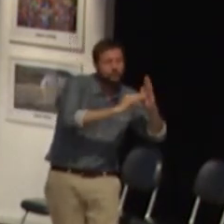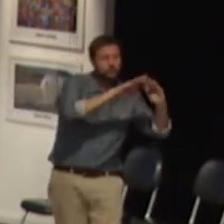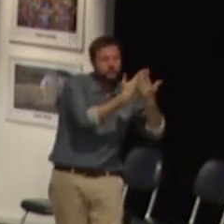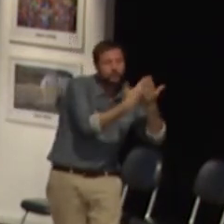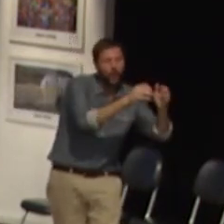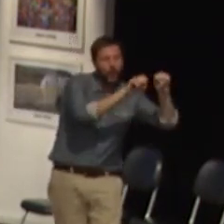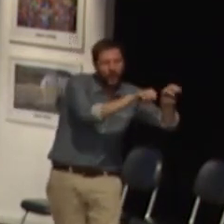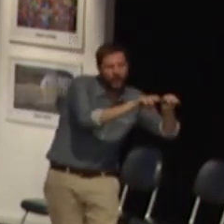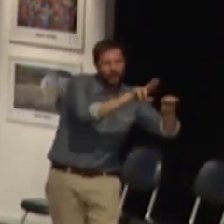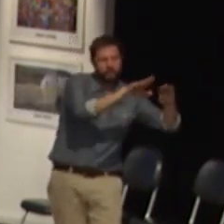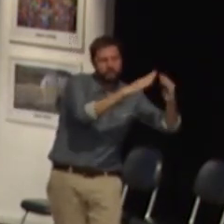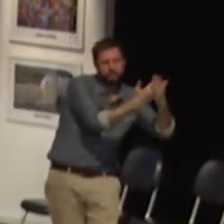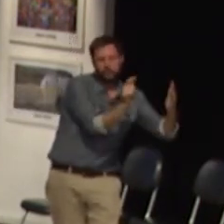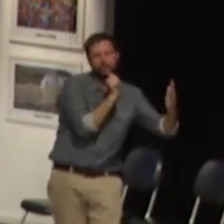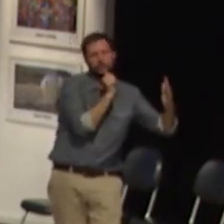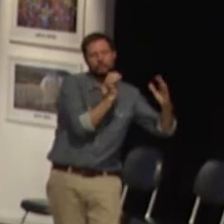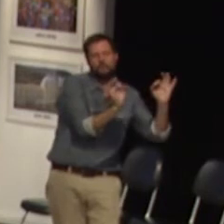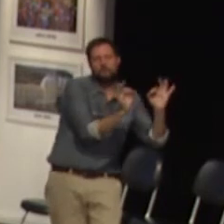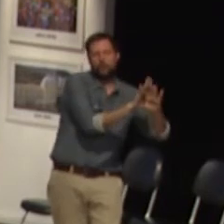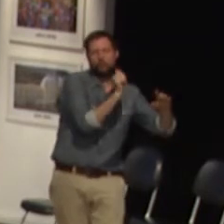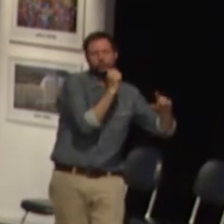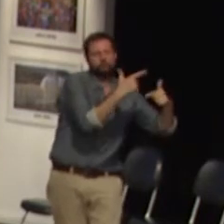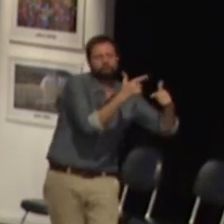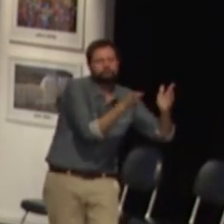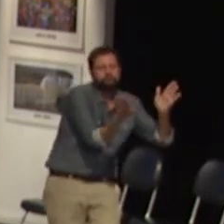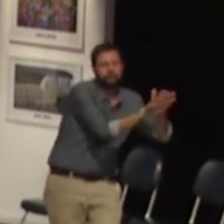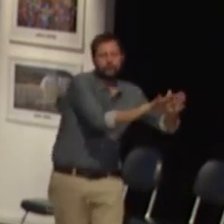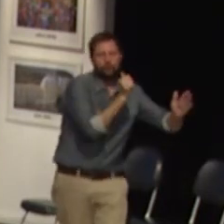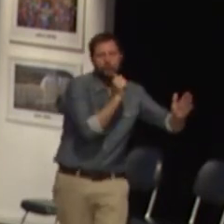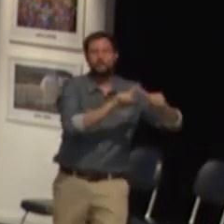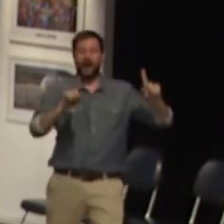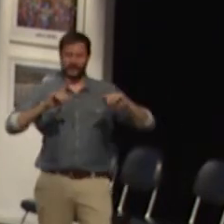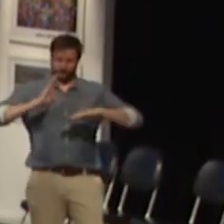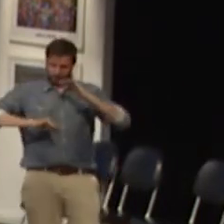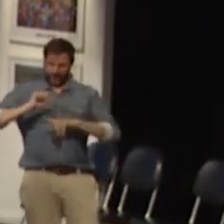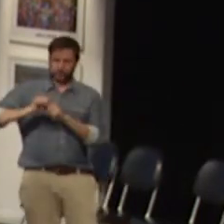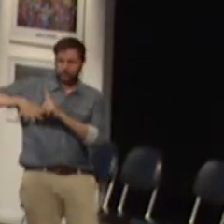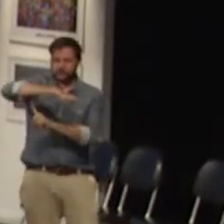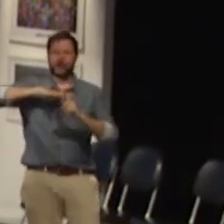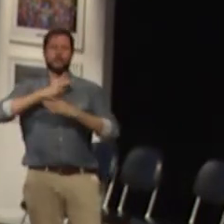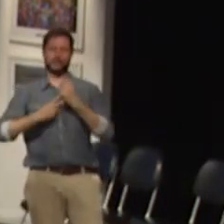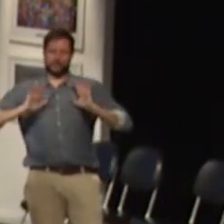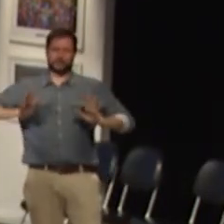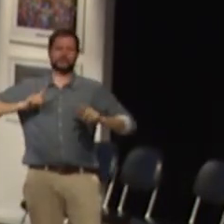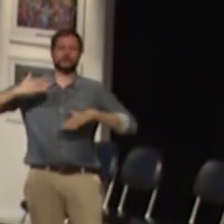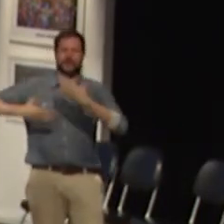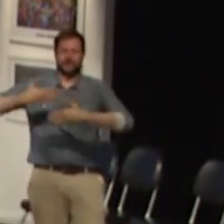a metodologia das escolas de educação, a gente não está pronto para isso, né? A